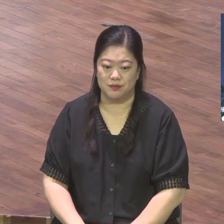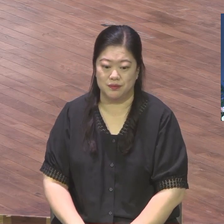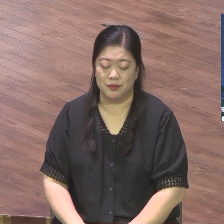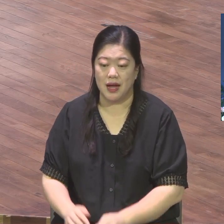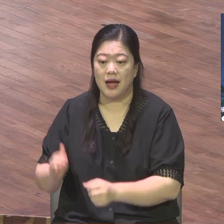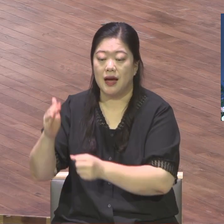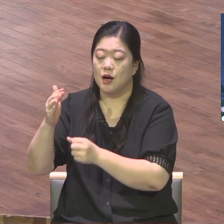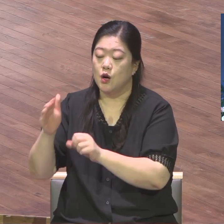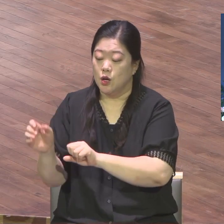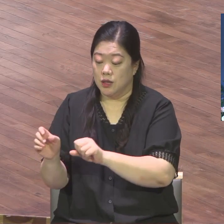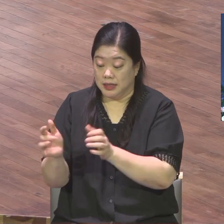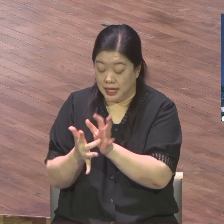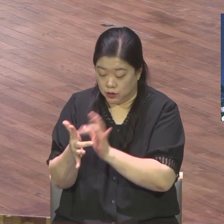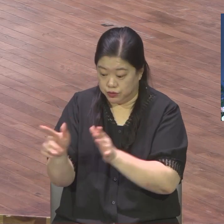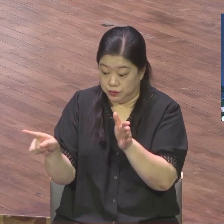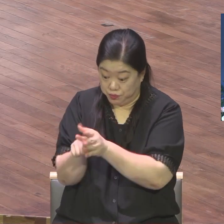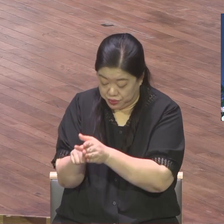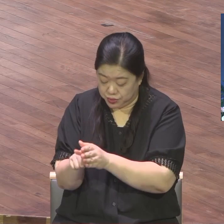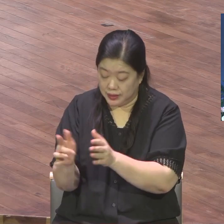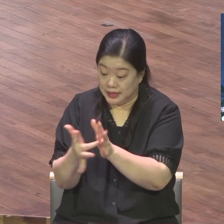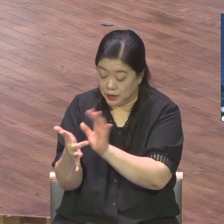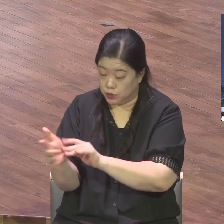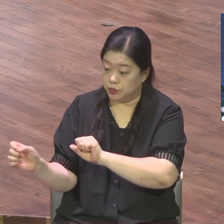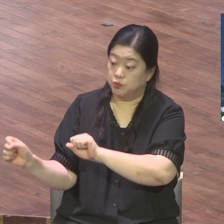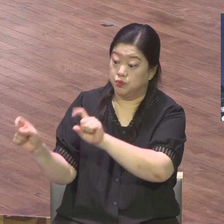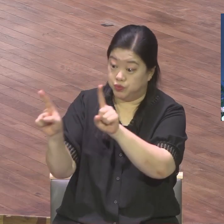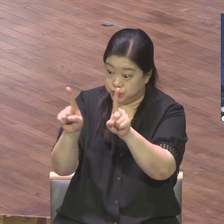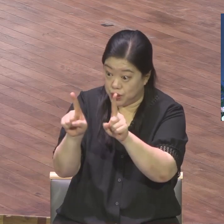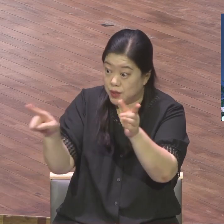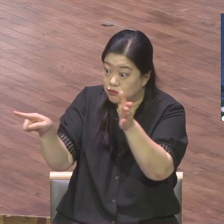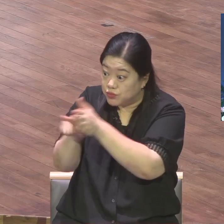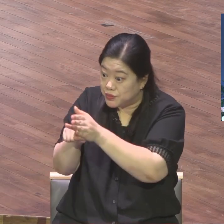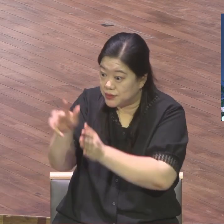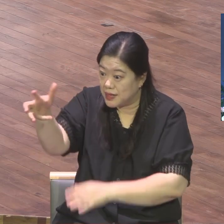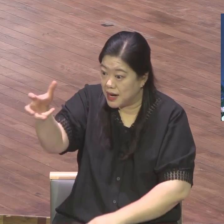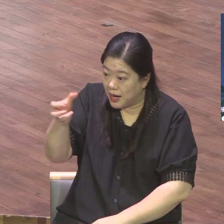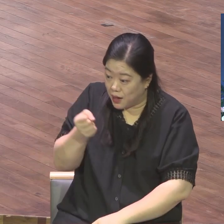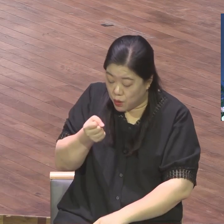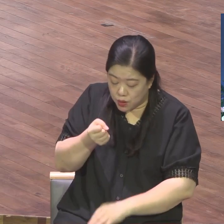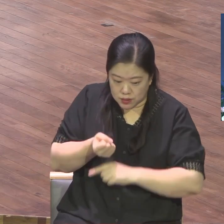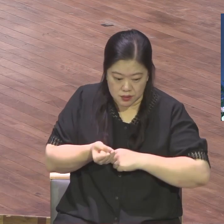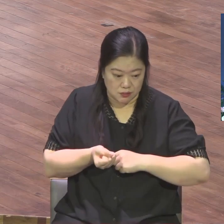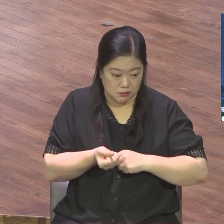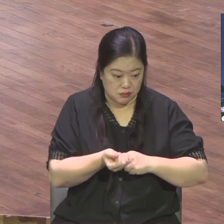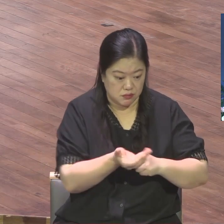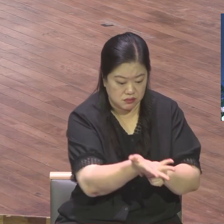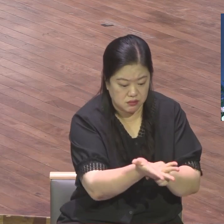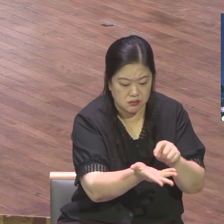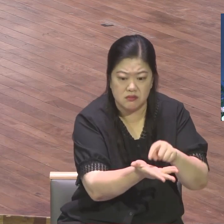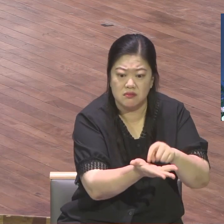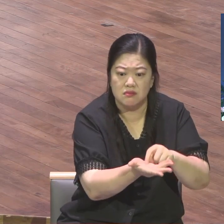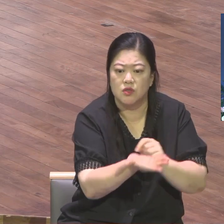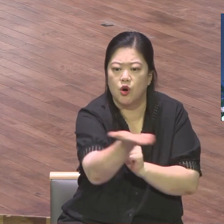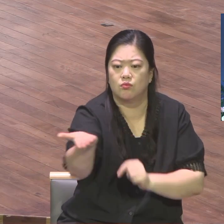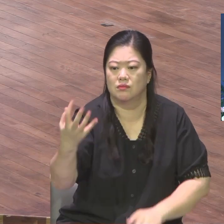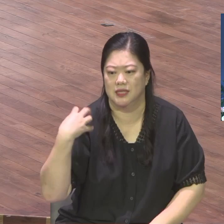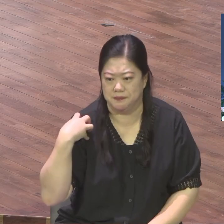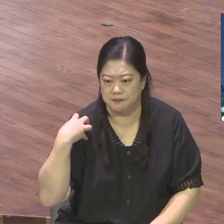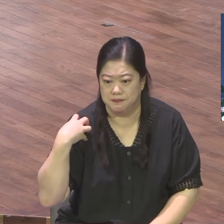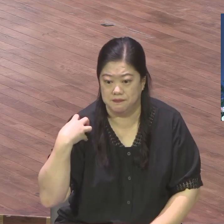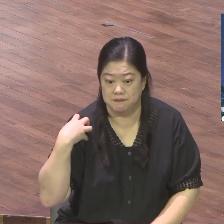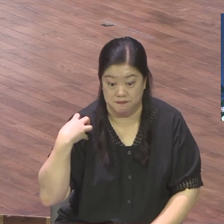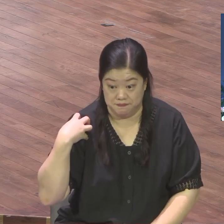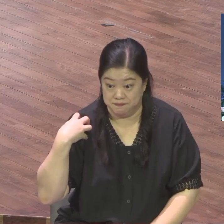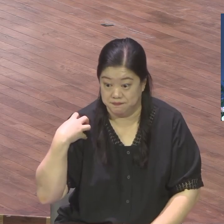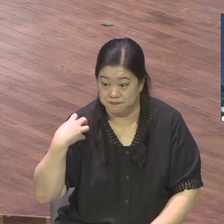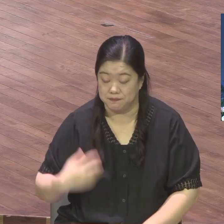가지고 실제로 실제 현장에 가서 예수 그리스도를 증거하는 것입니다. 현장에 가서